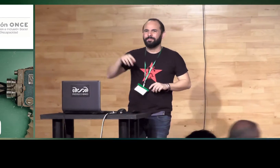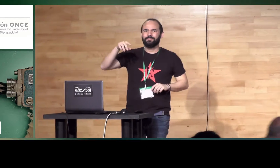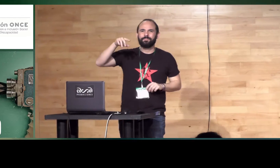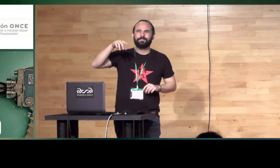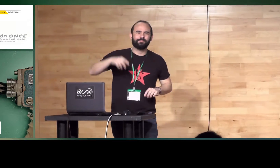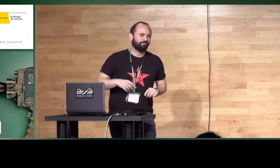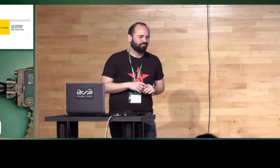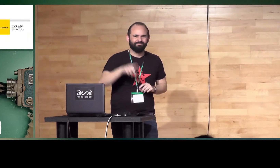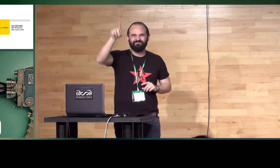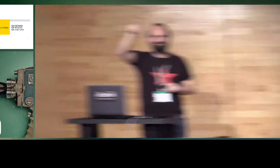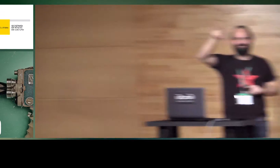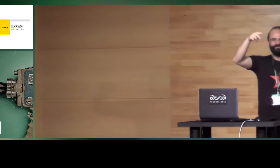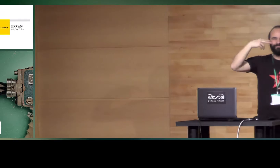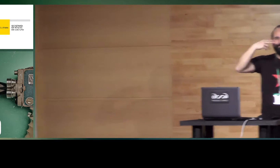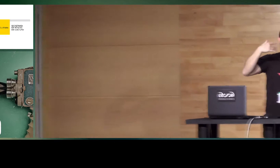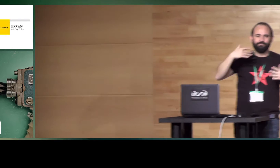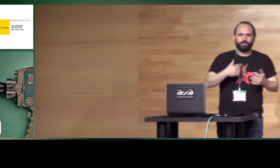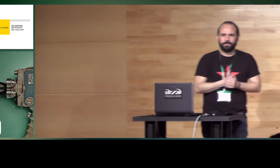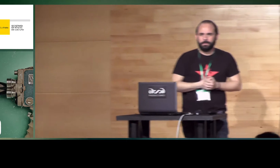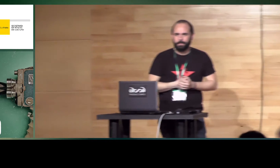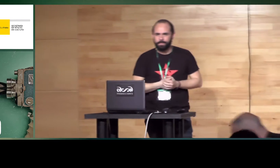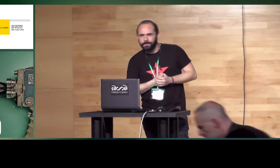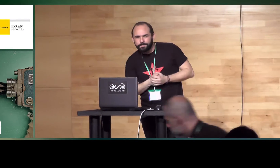sentaros, sentaros.